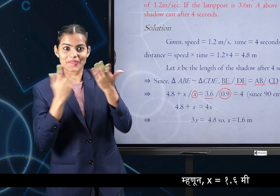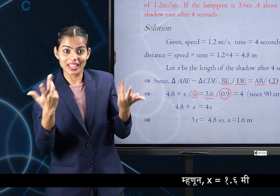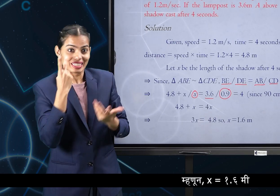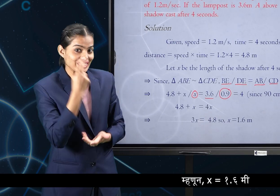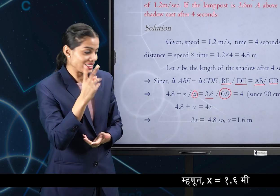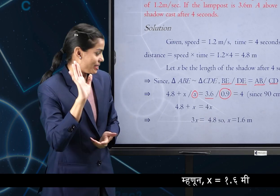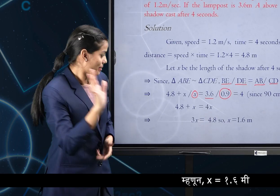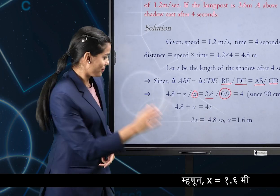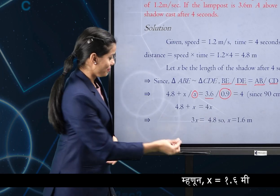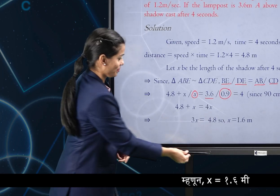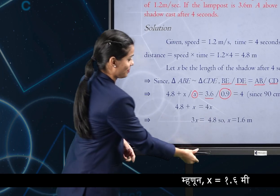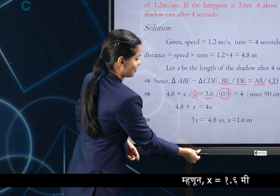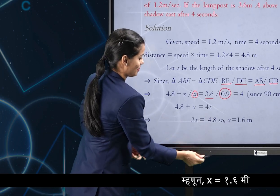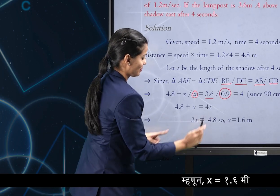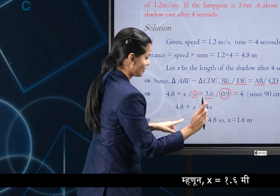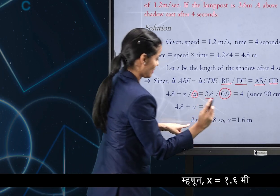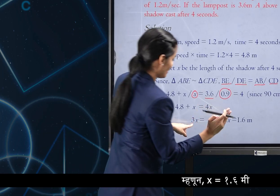म्हणून x is equal to 1.6 मीटर.